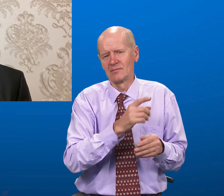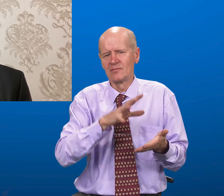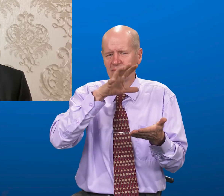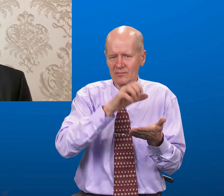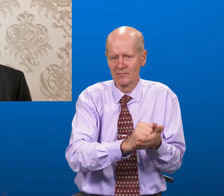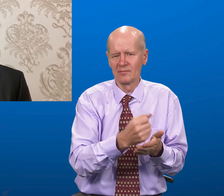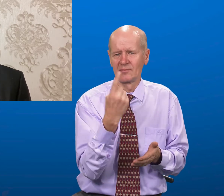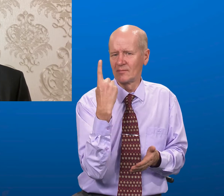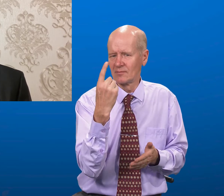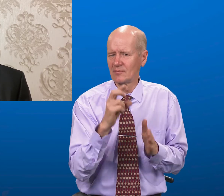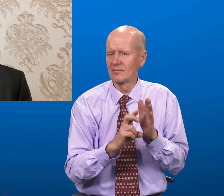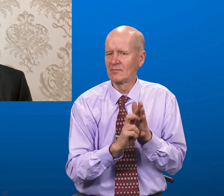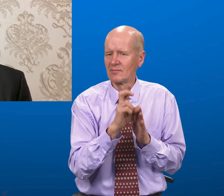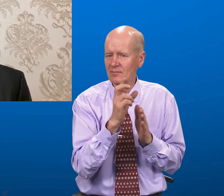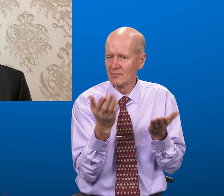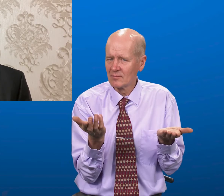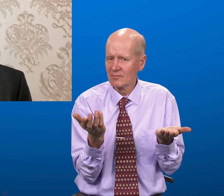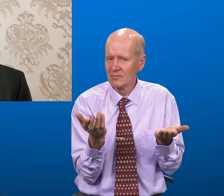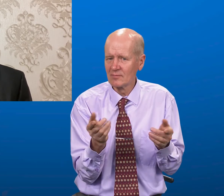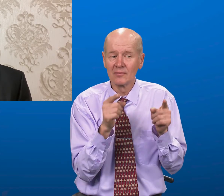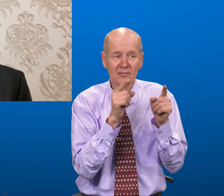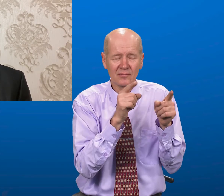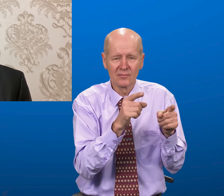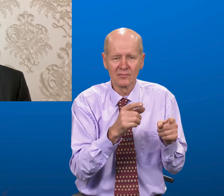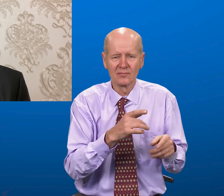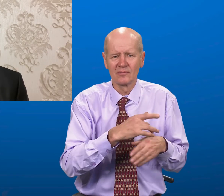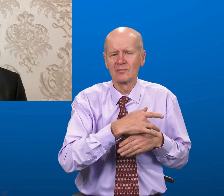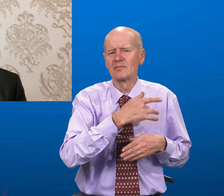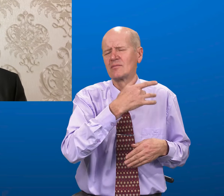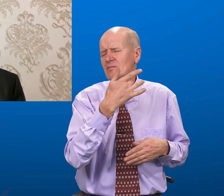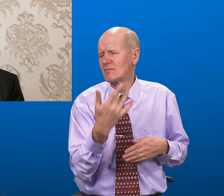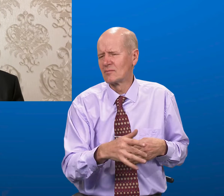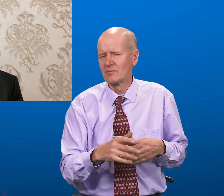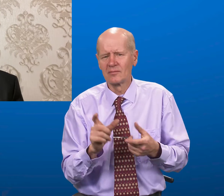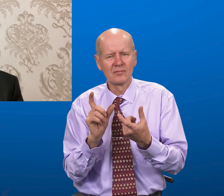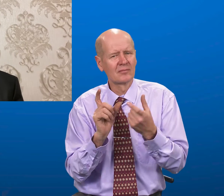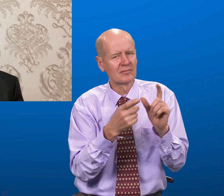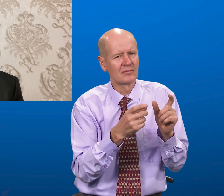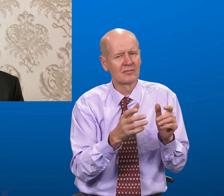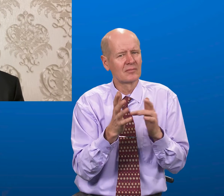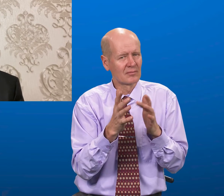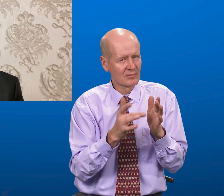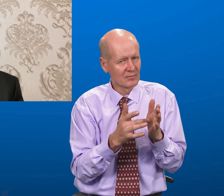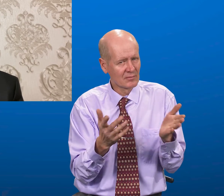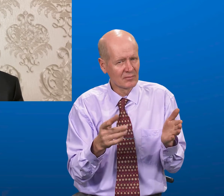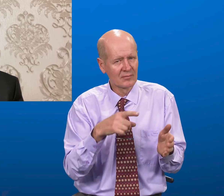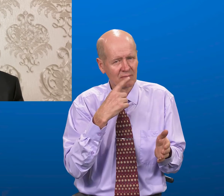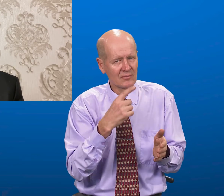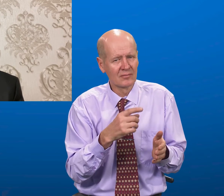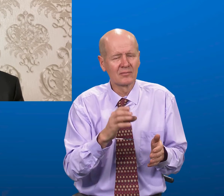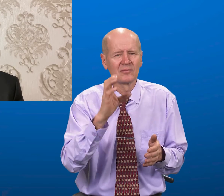способствовать гонению, уничтожению первой церкви. К нему ожесточенному обратился